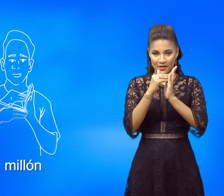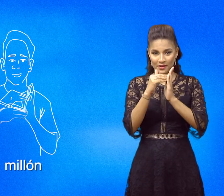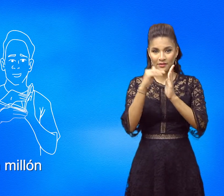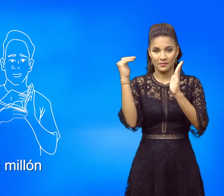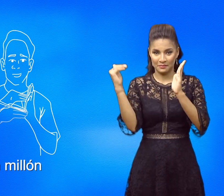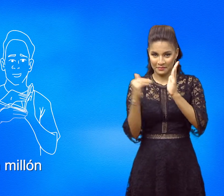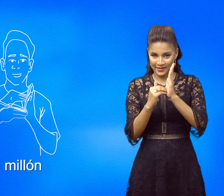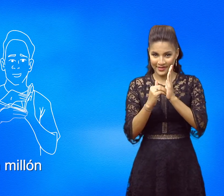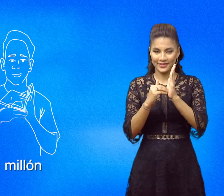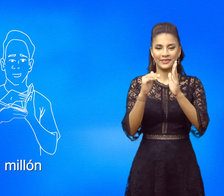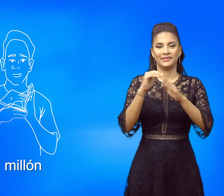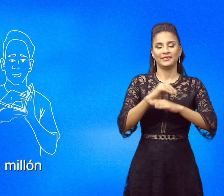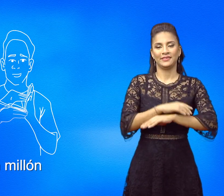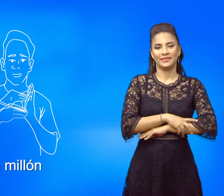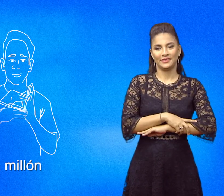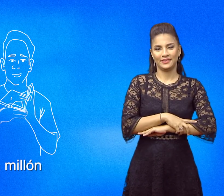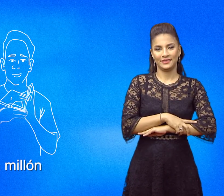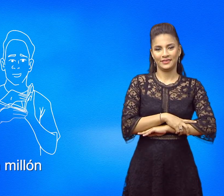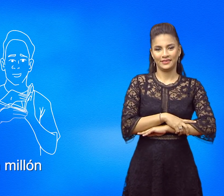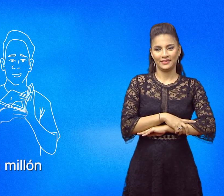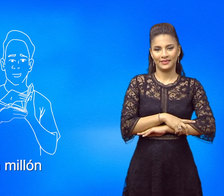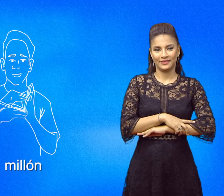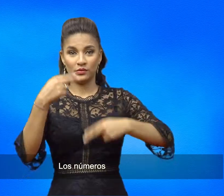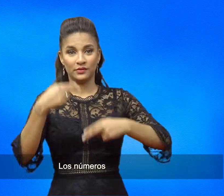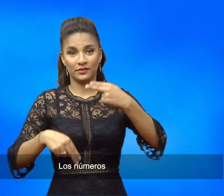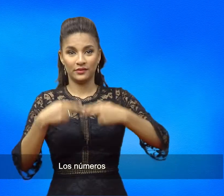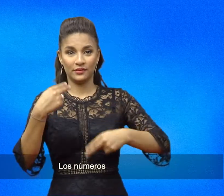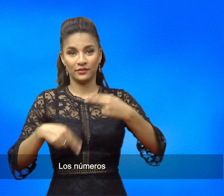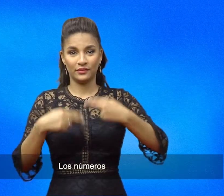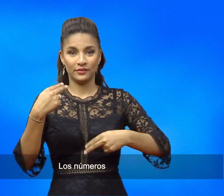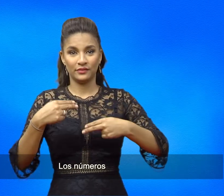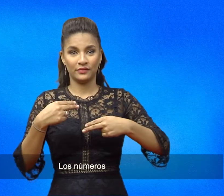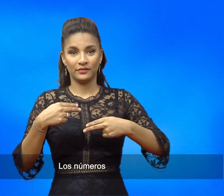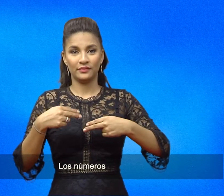un millón los números